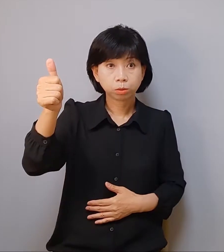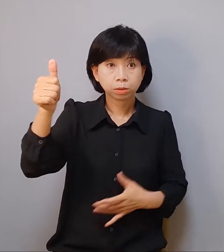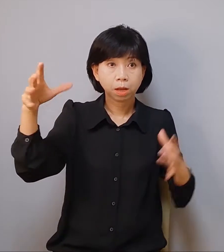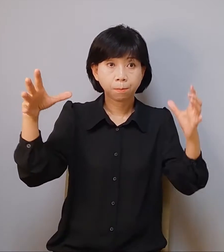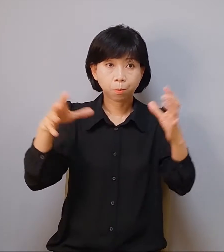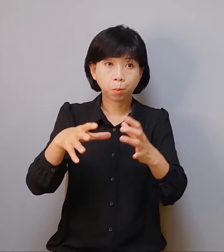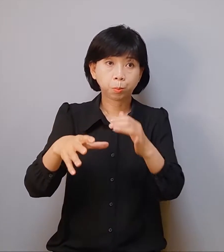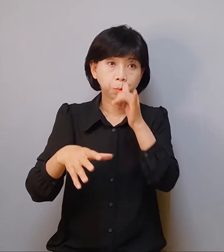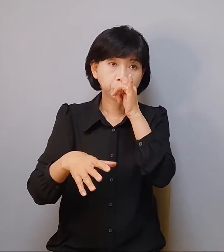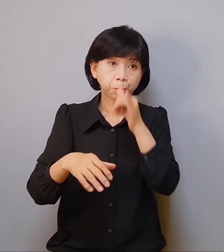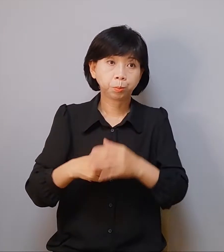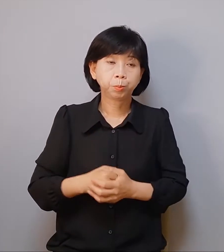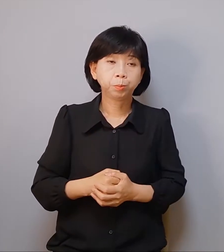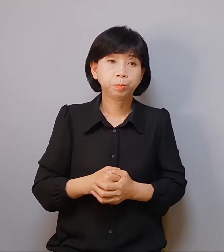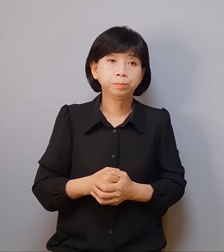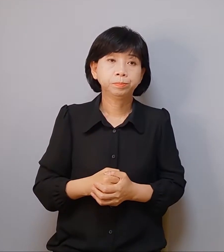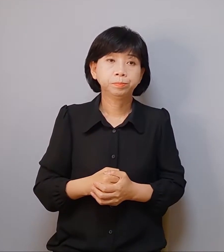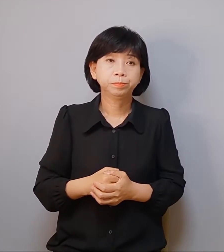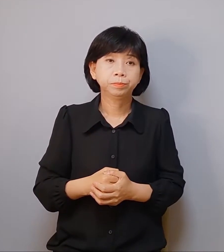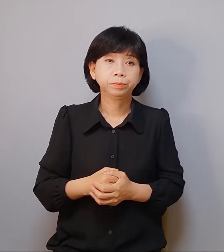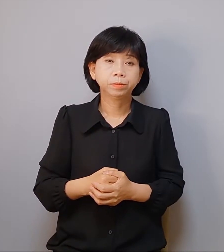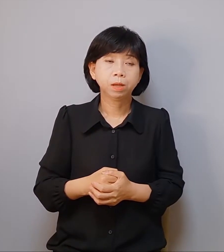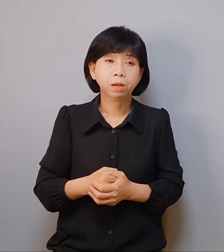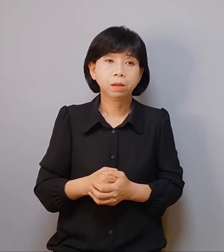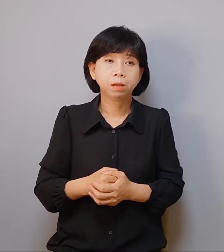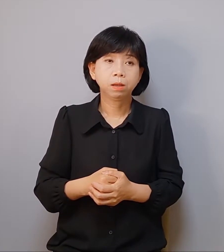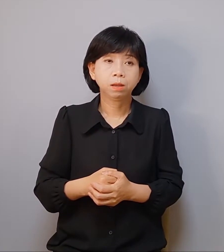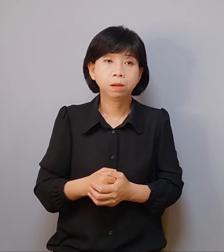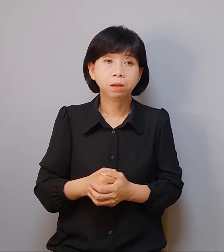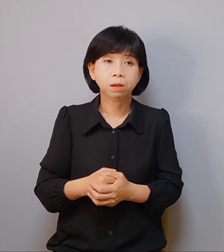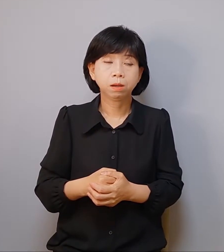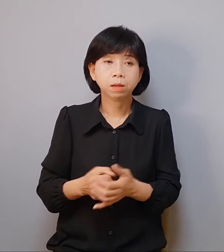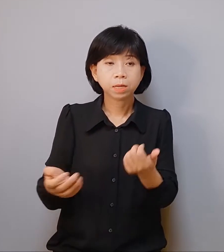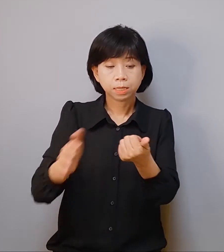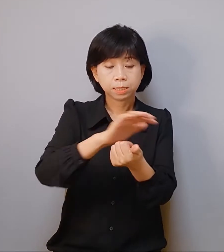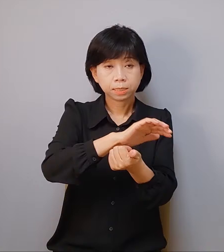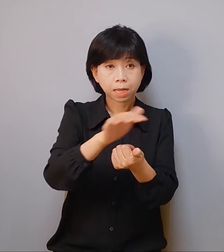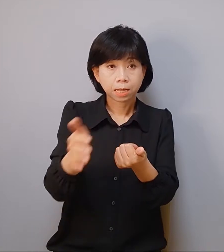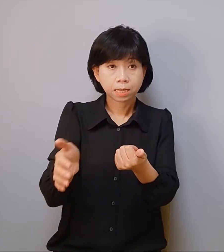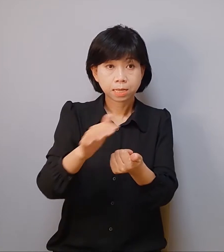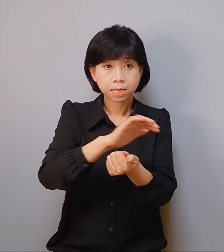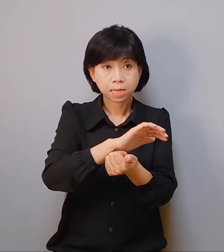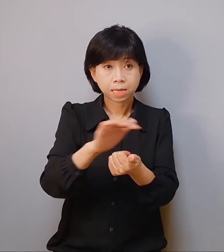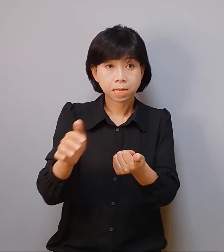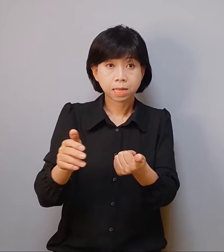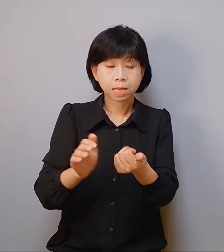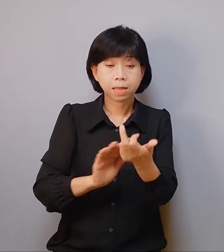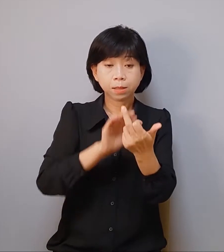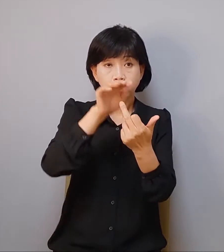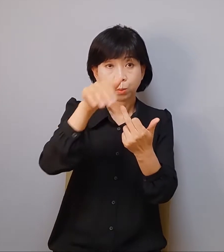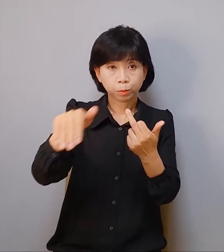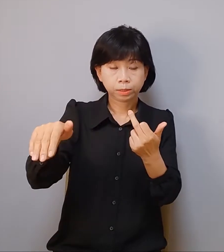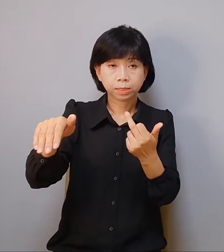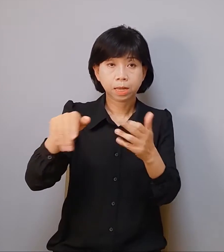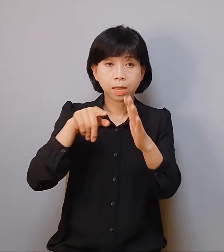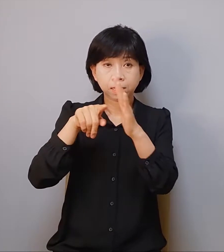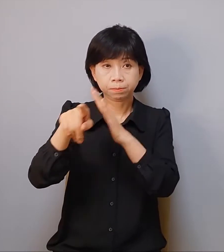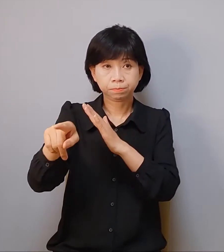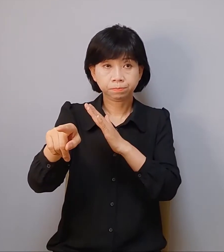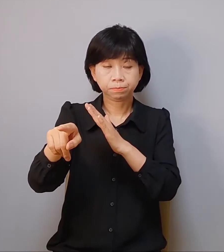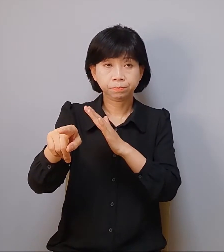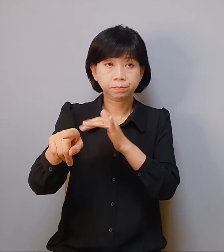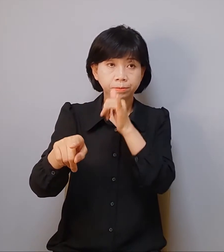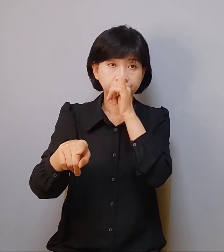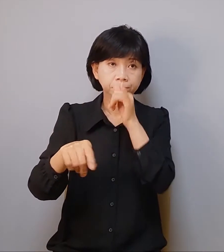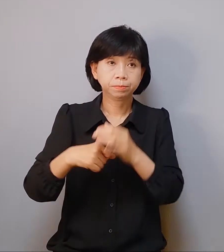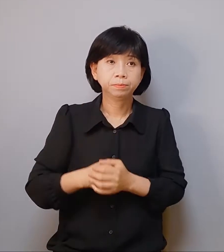있겠습니다. 막벨라 동산 방문을 위해 성교회에서 사무실로 22일부터 신청 바랍니다.